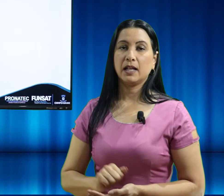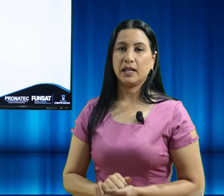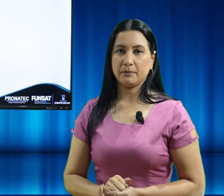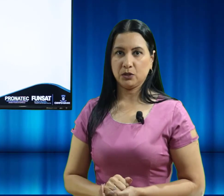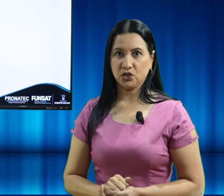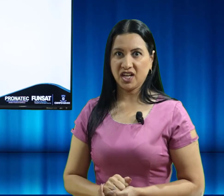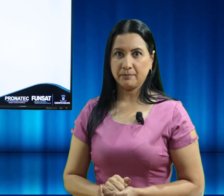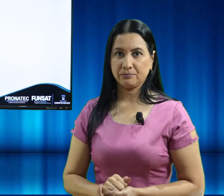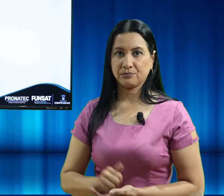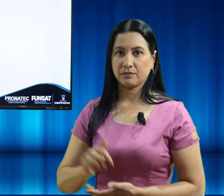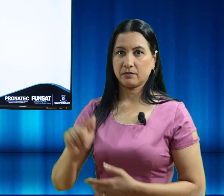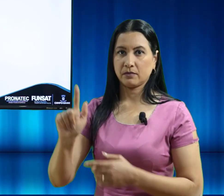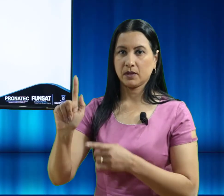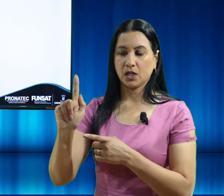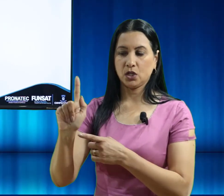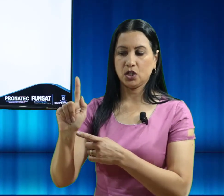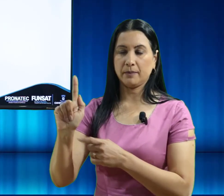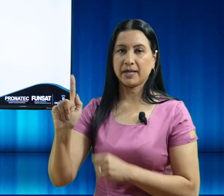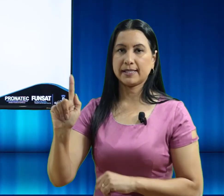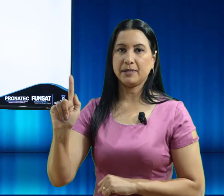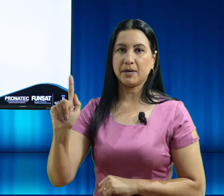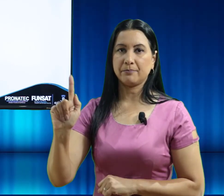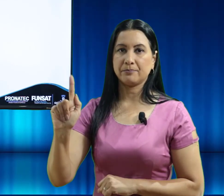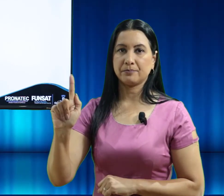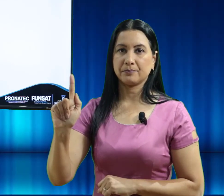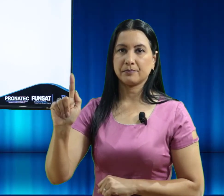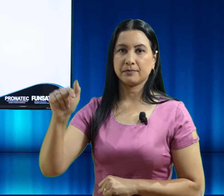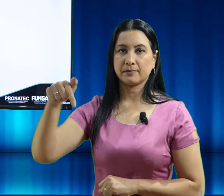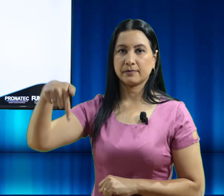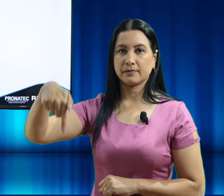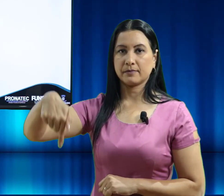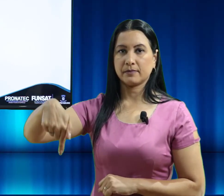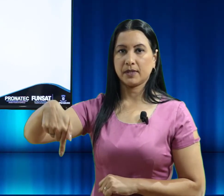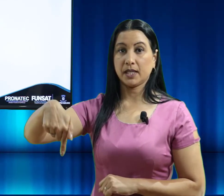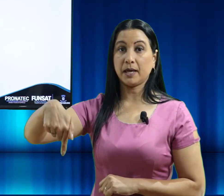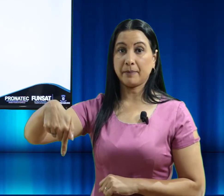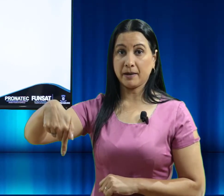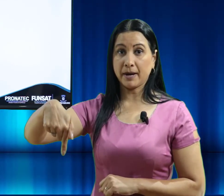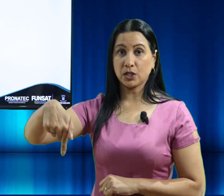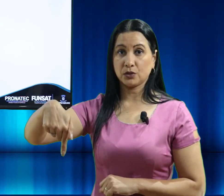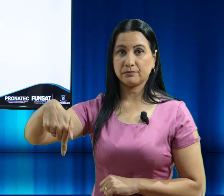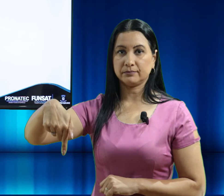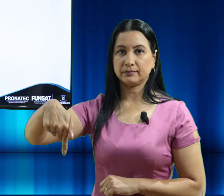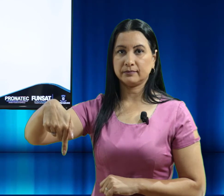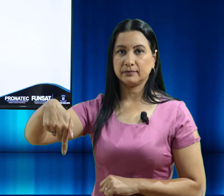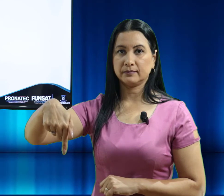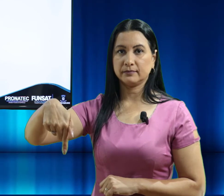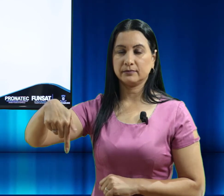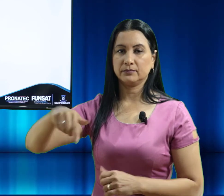Lembra do G? G para cima. Q para baixo.